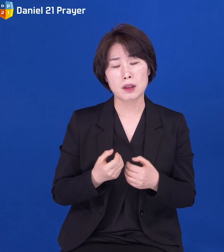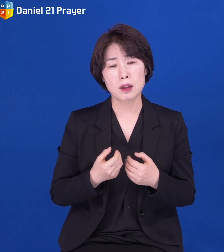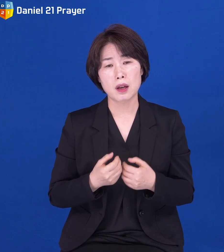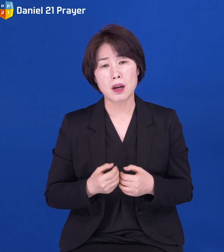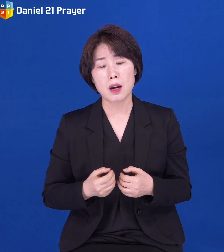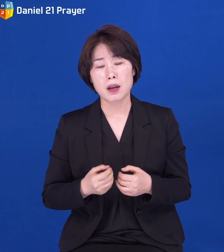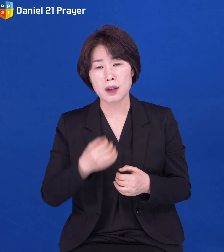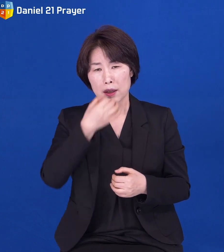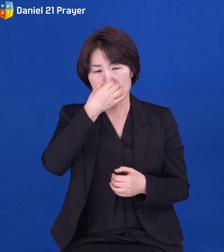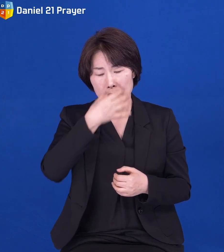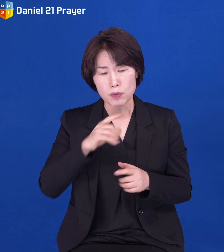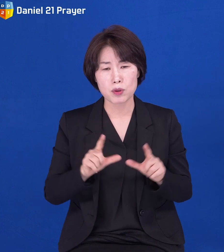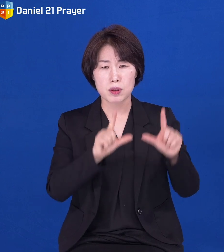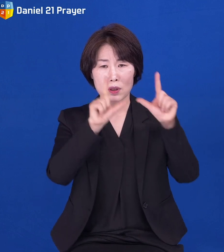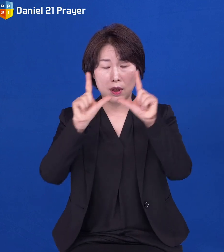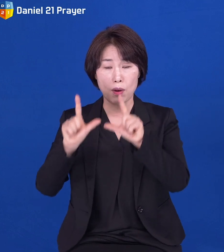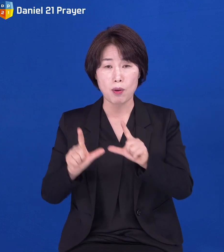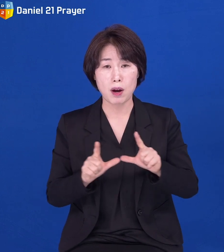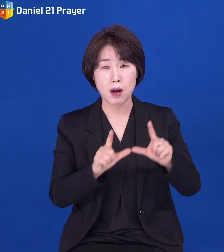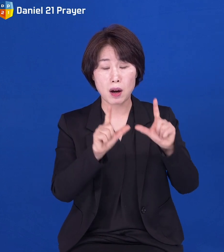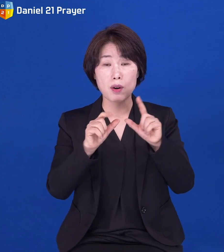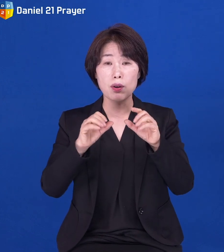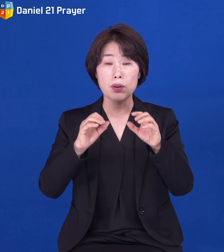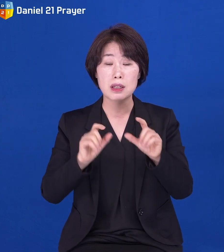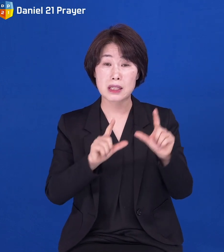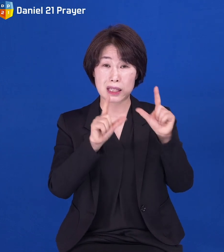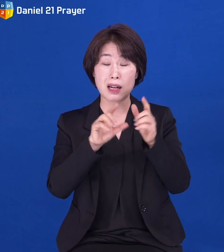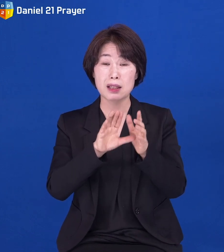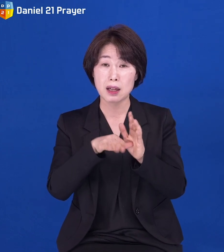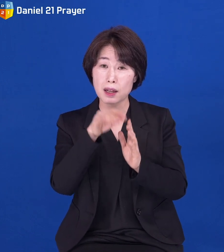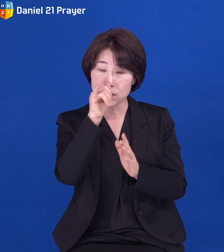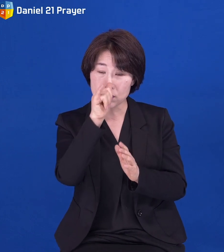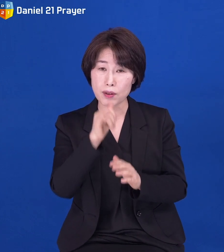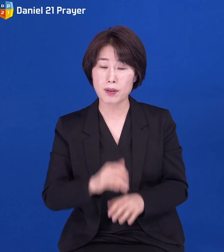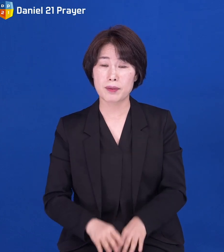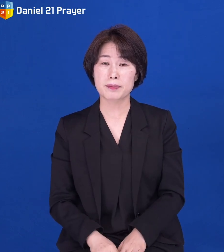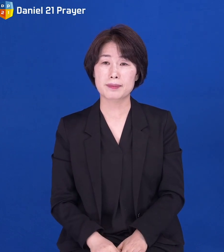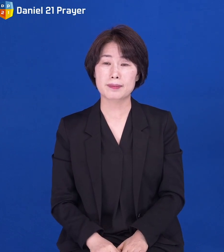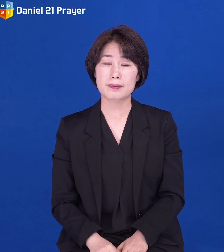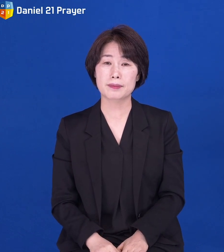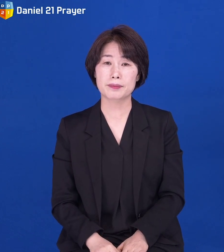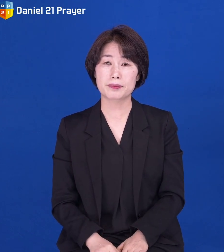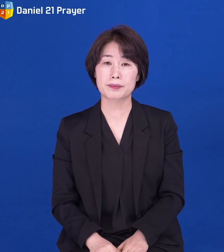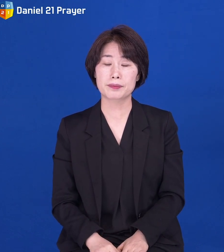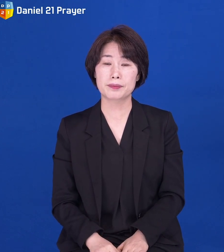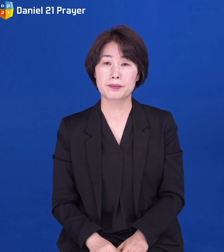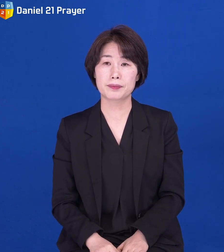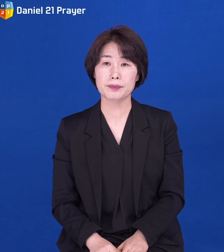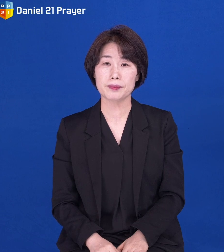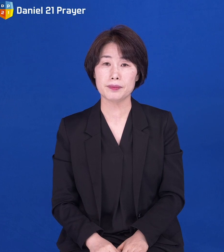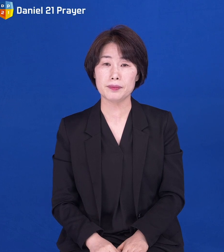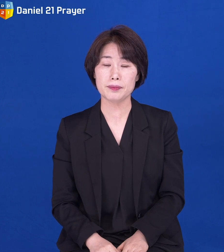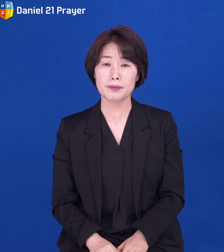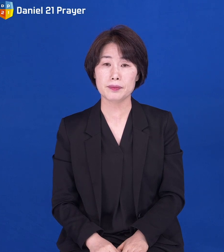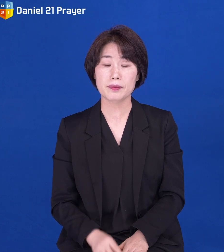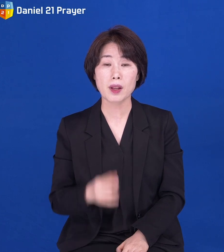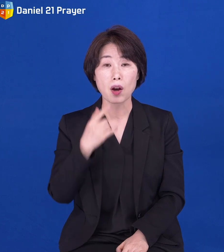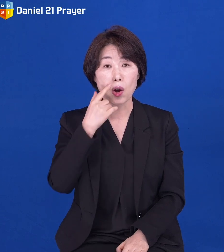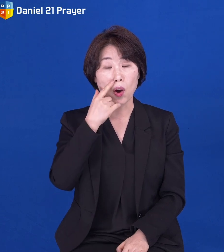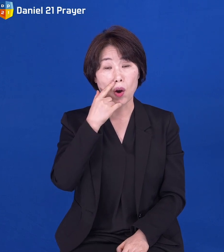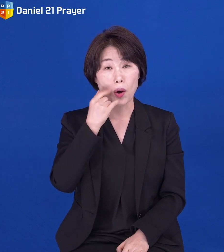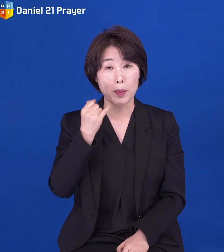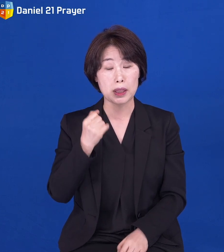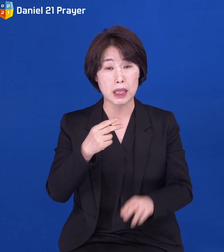하루하루를 고난 가운데서 살았던 그런 시절이었어요. 근데 저희 어머니가 그때도 식당에서, 제가 이런 얘기를